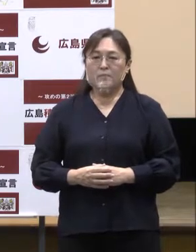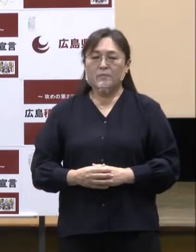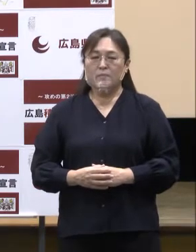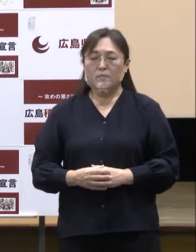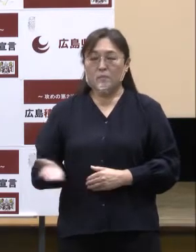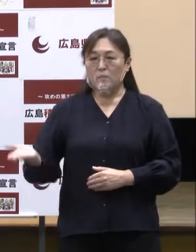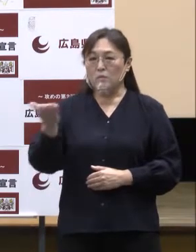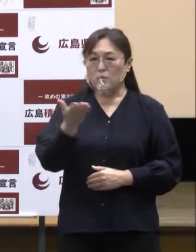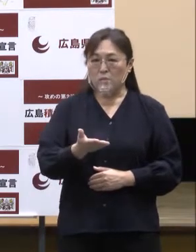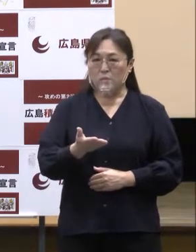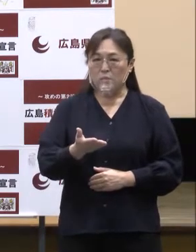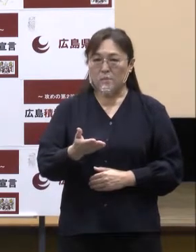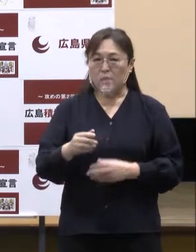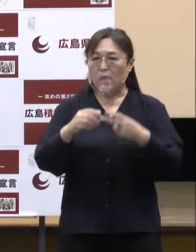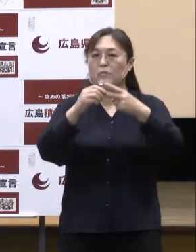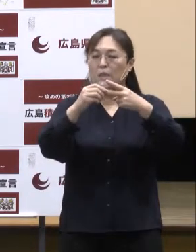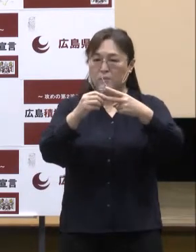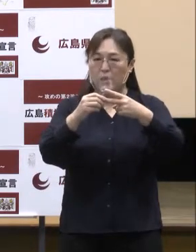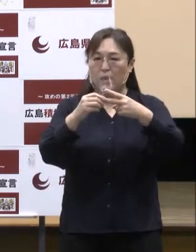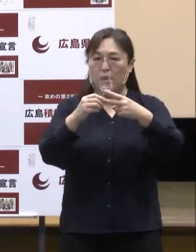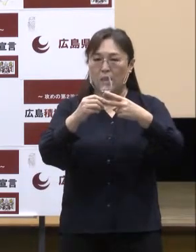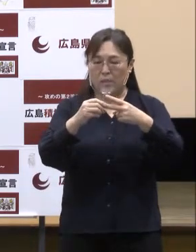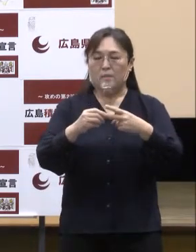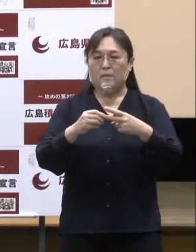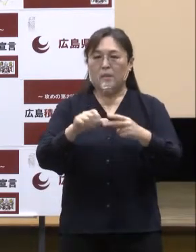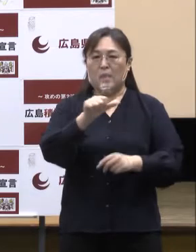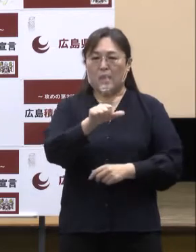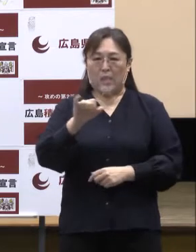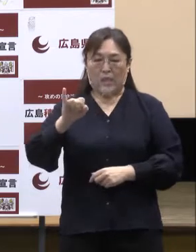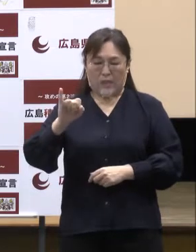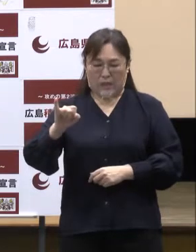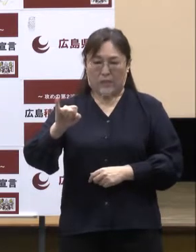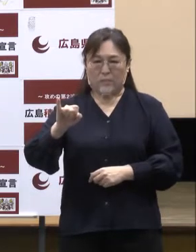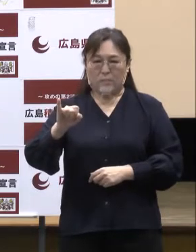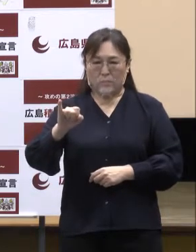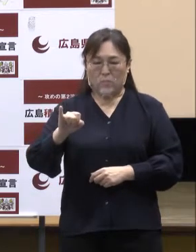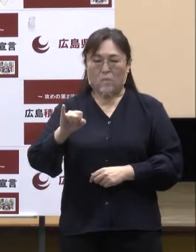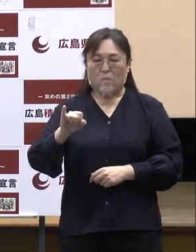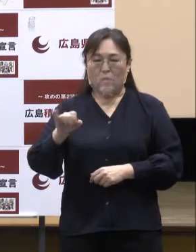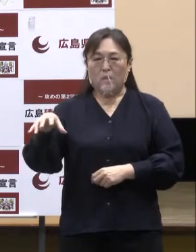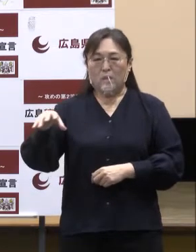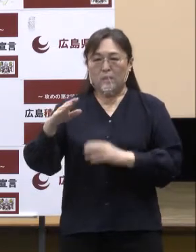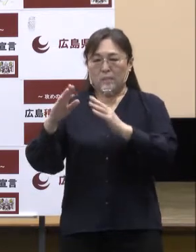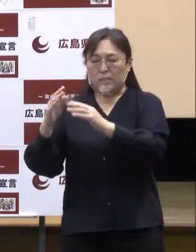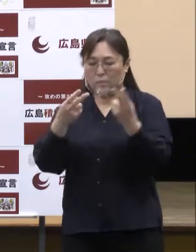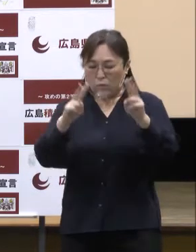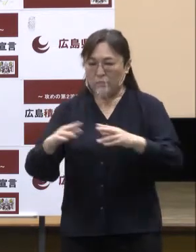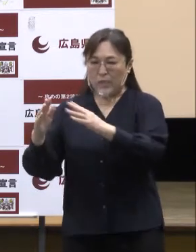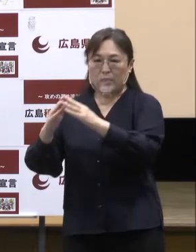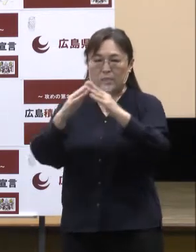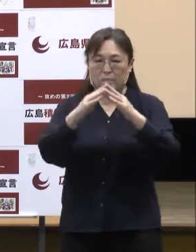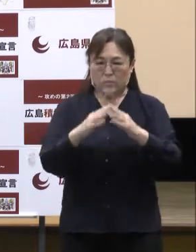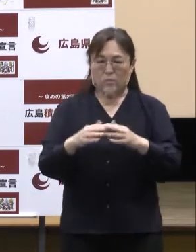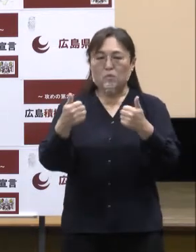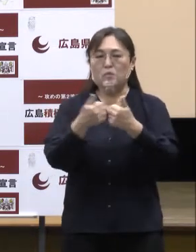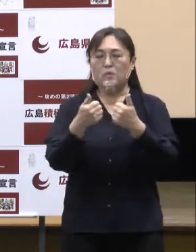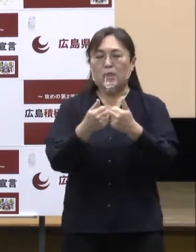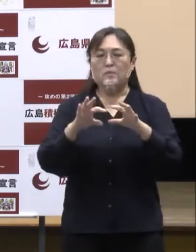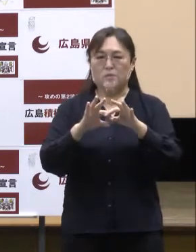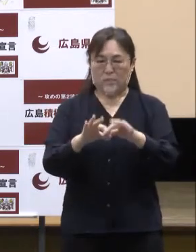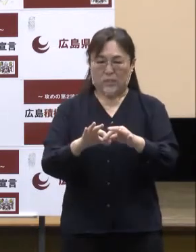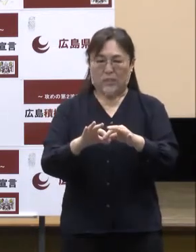続きまして、 AI 移住相談システムの本格運用を開始についてでございます。広島県ではデジタルト